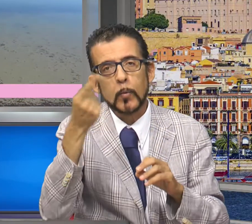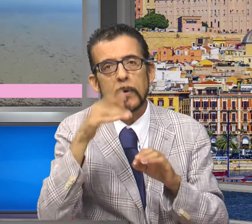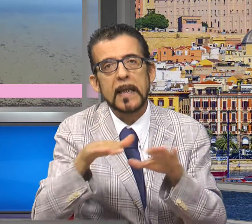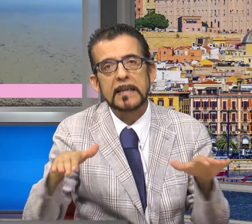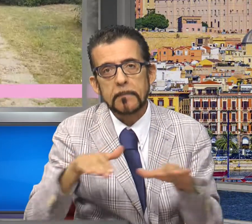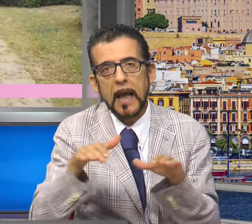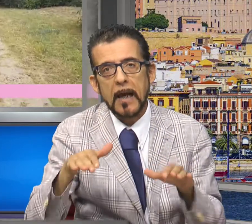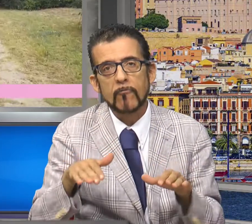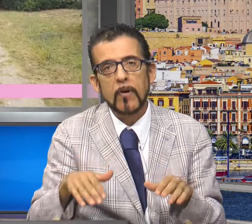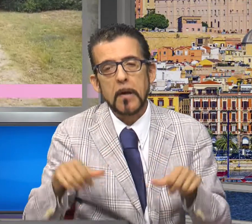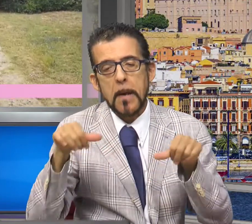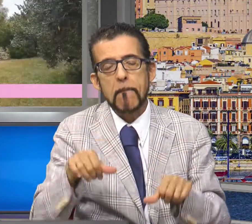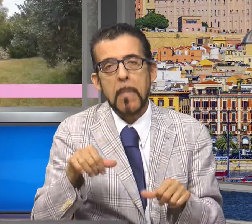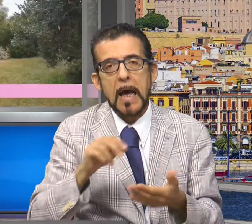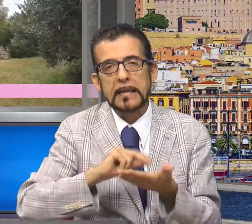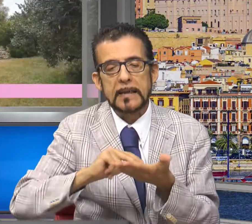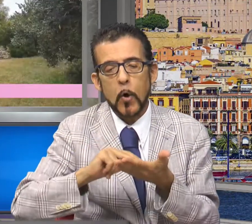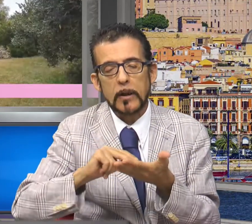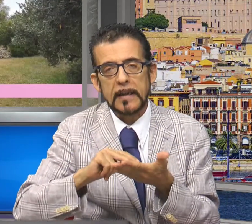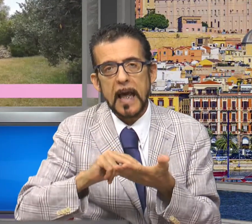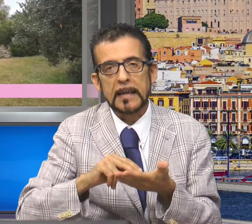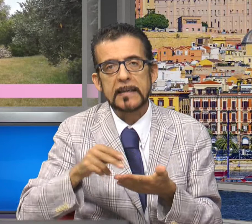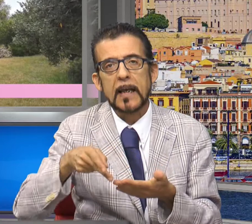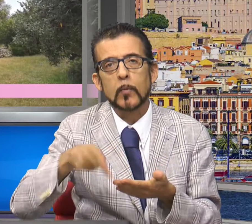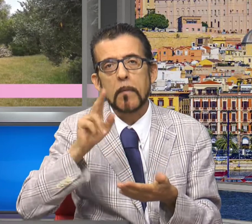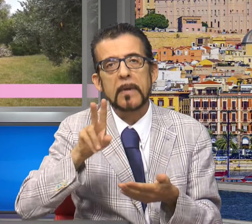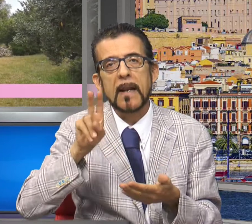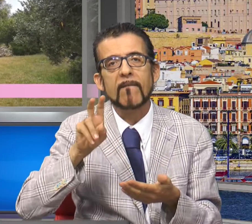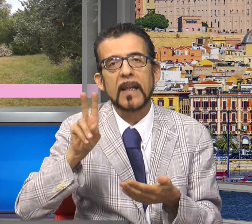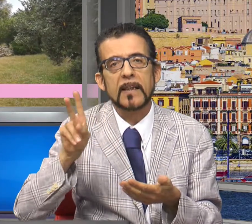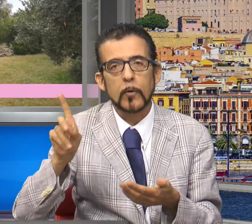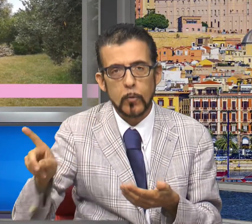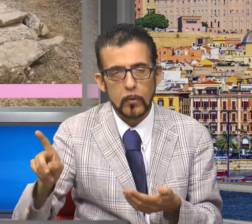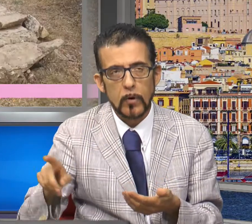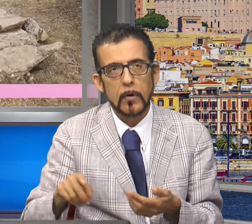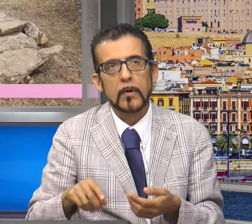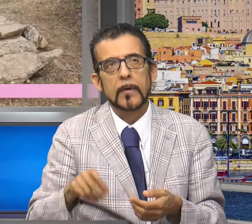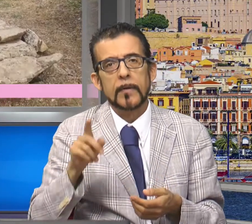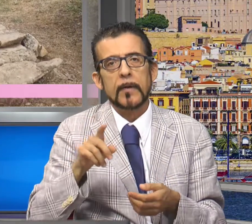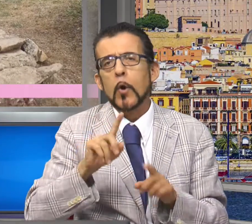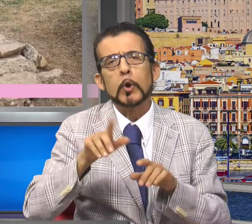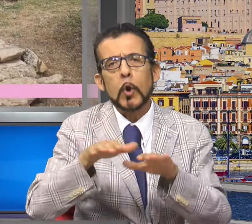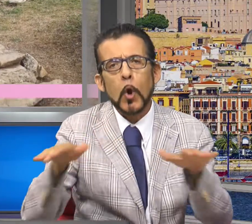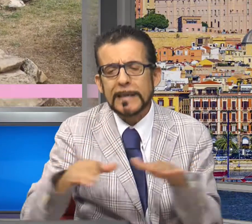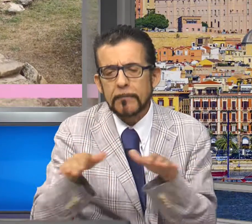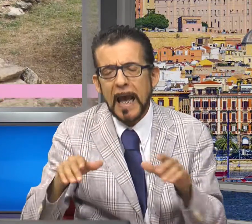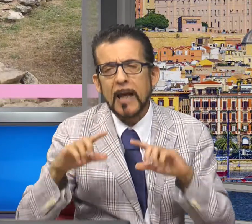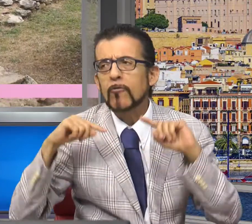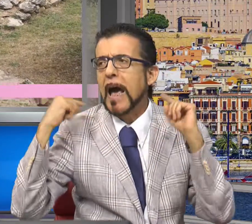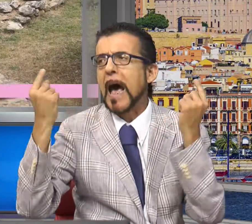ordinanze numero 20 e numero 21 del 2019, non solo nelle spiagge, ma anche in siti archeologici, aree verdi, parchi pubblici